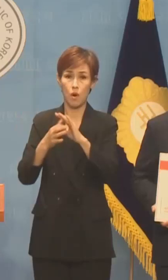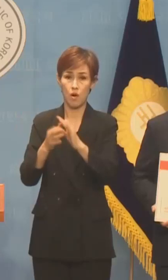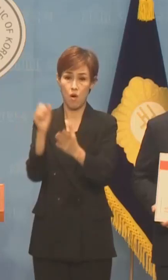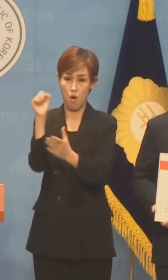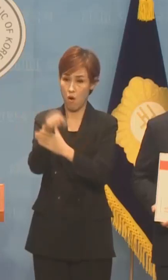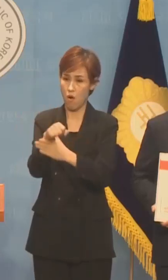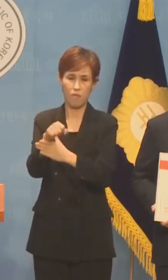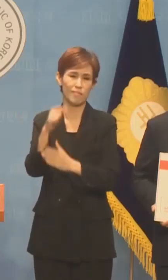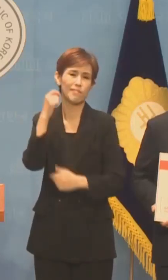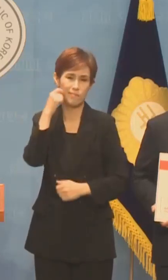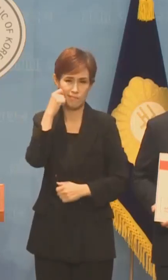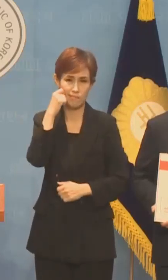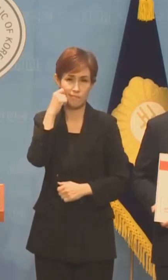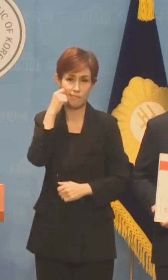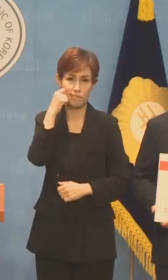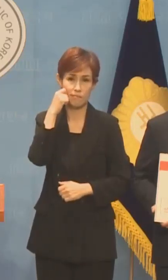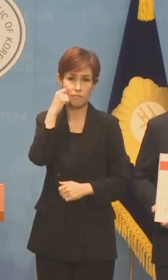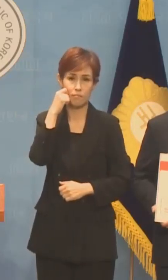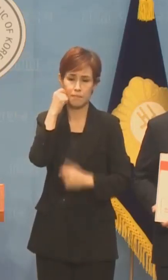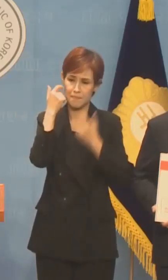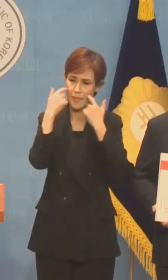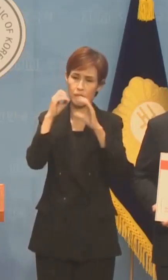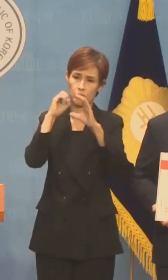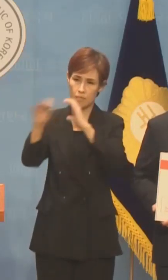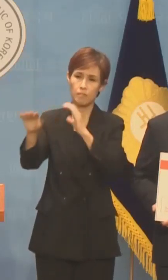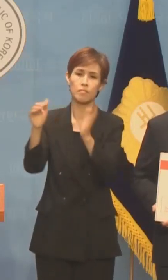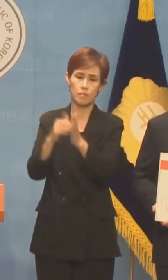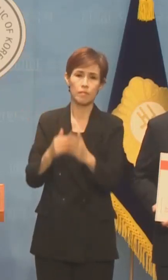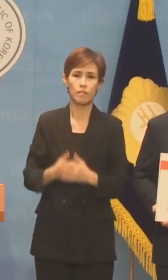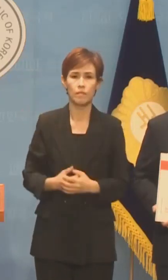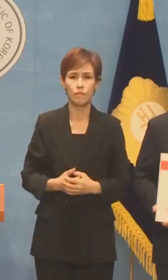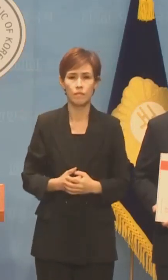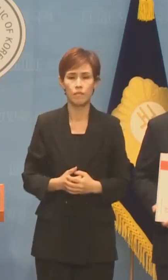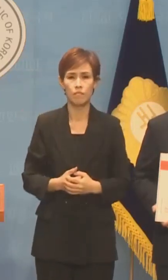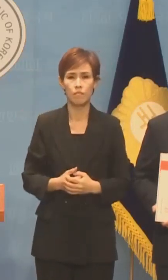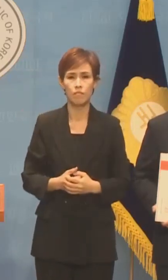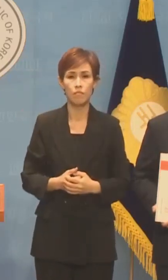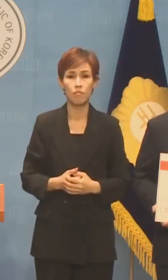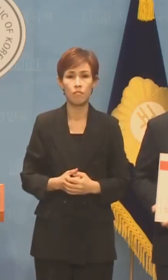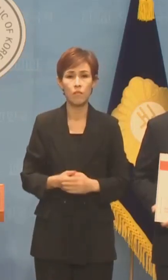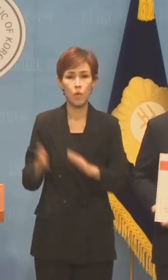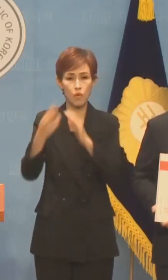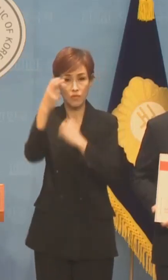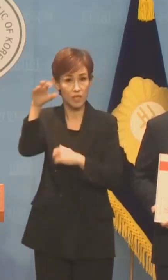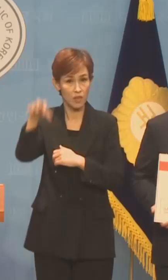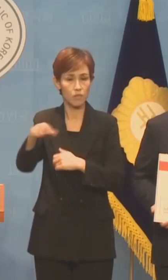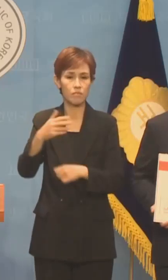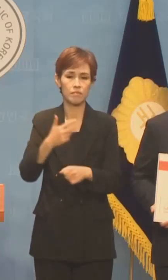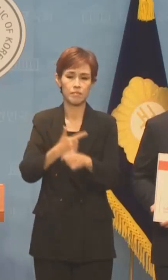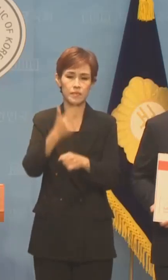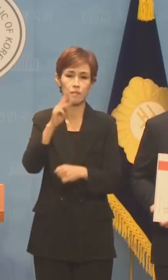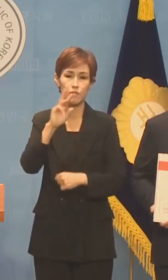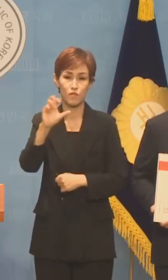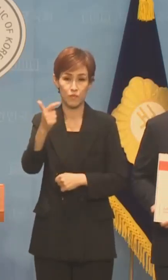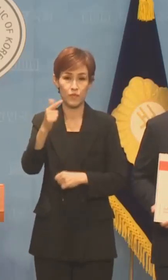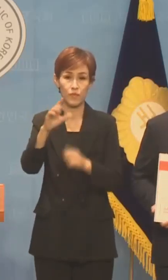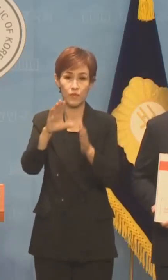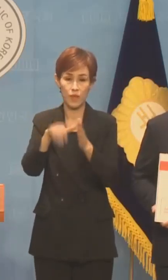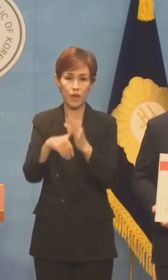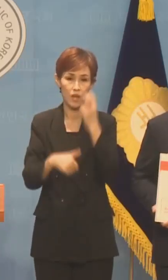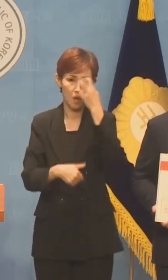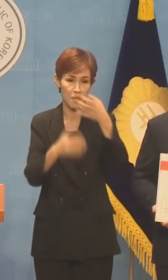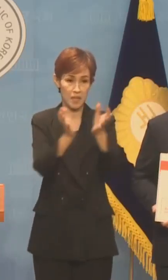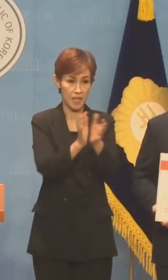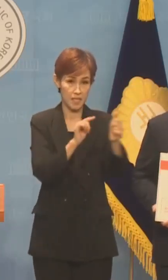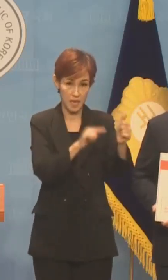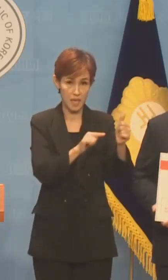승인이 제한된다라고 분명하게 답을 했습니다. 그럼에도 공수처는 18시 36분에